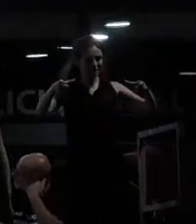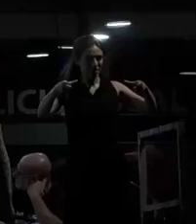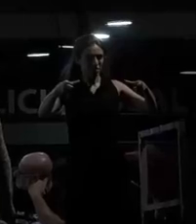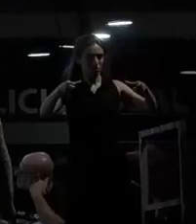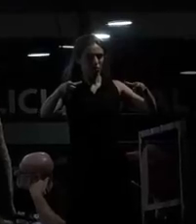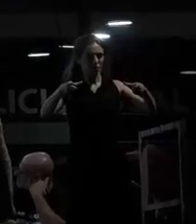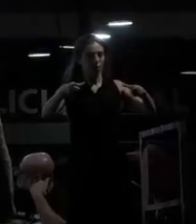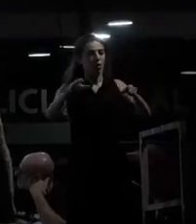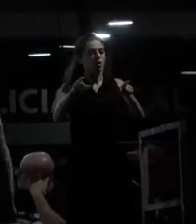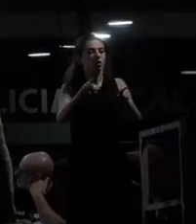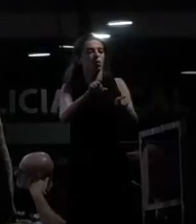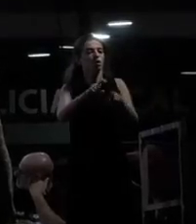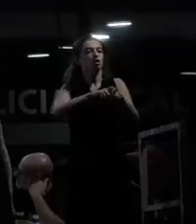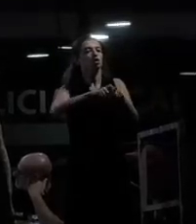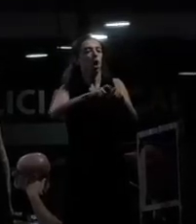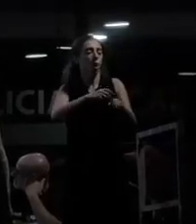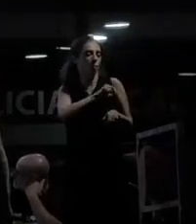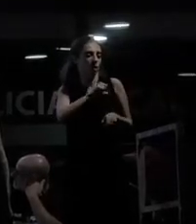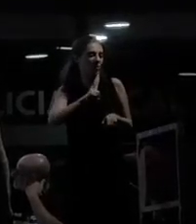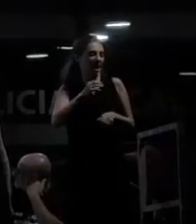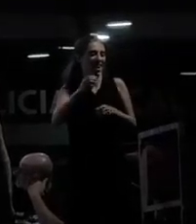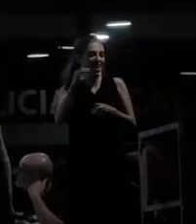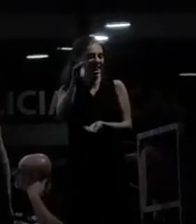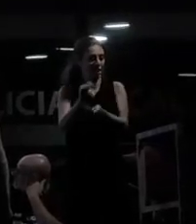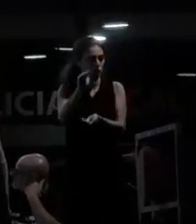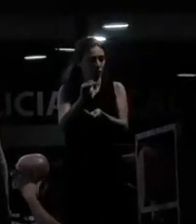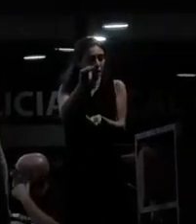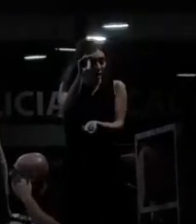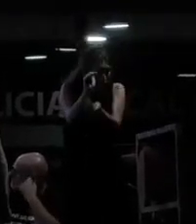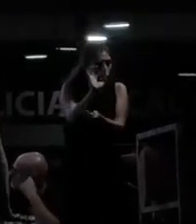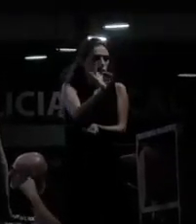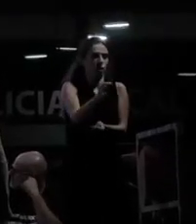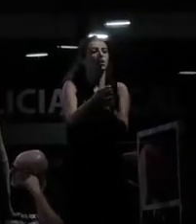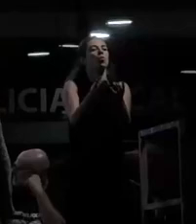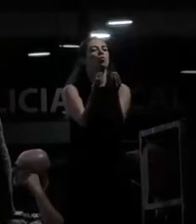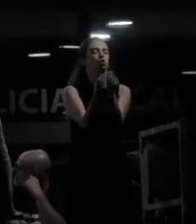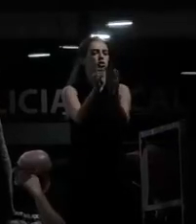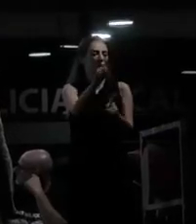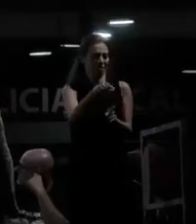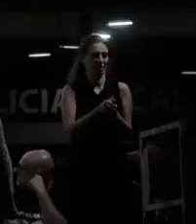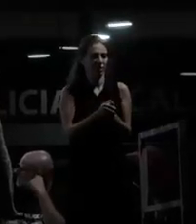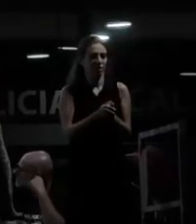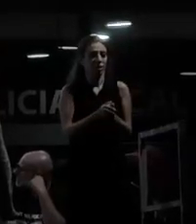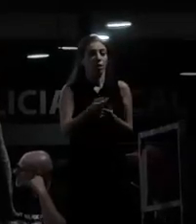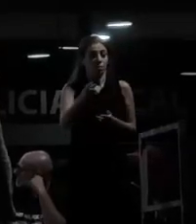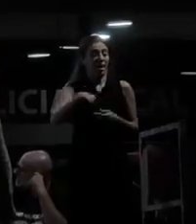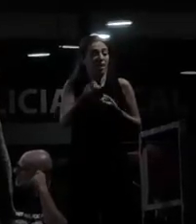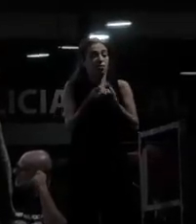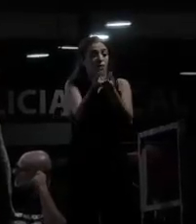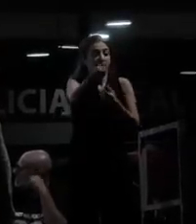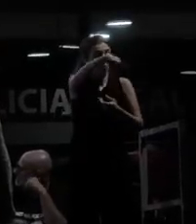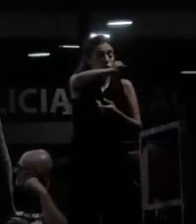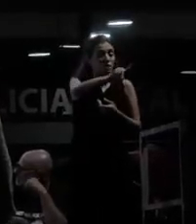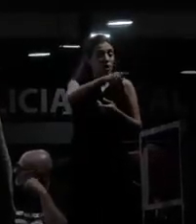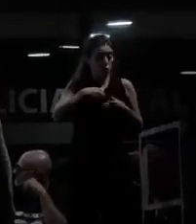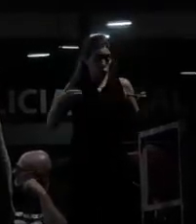club de Som Nanos. Nanos, però multitud. I perquè ho sapigueu, som el grup de figures